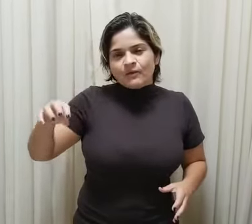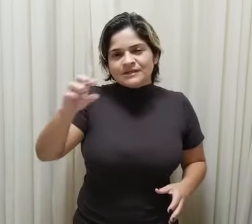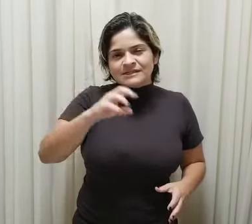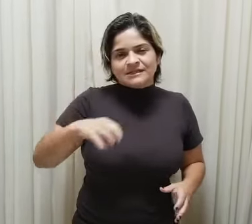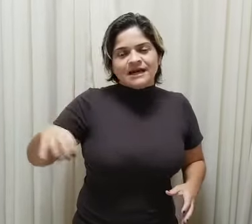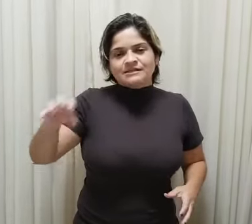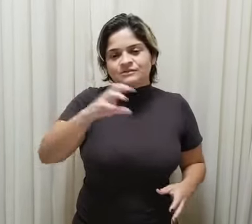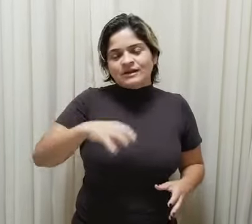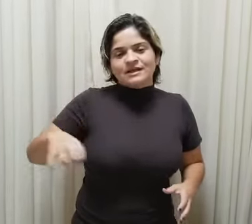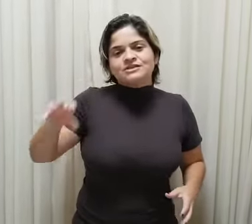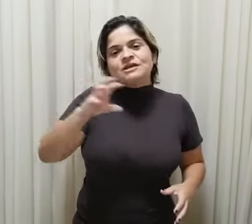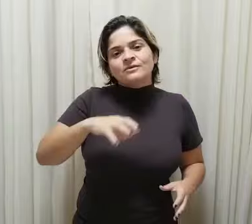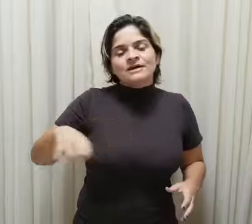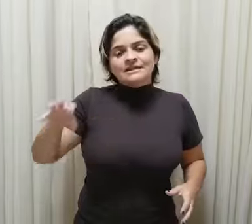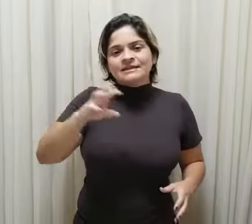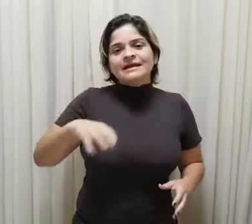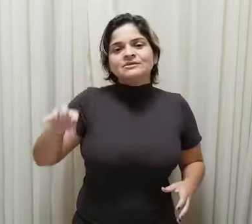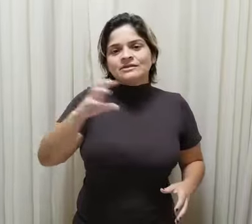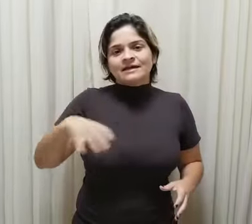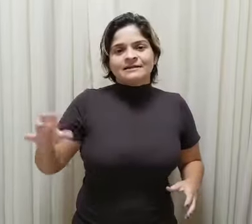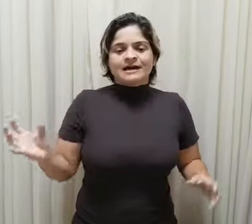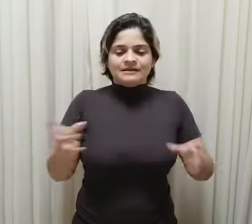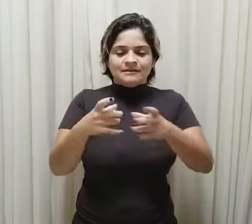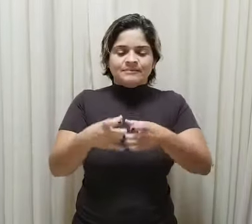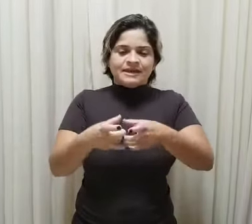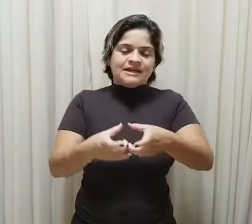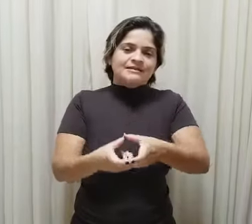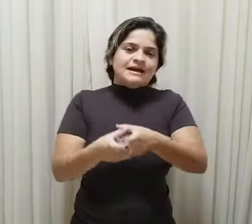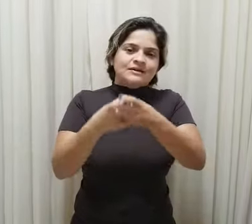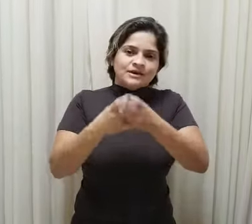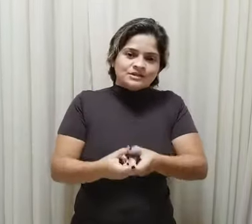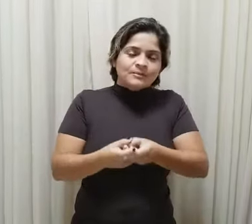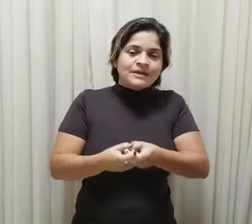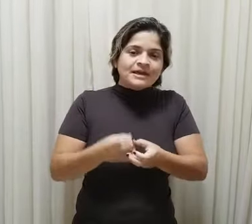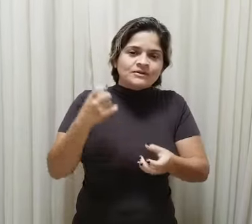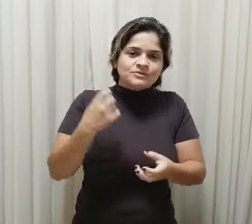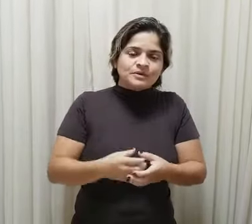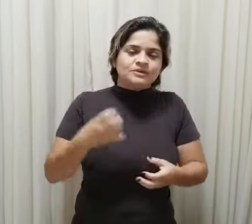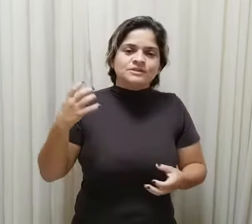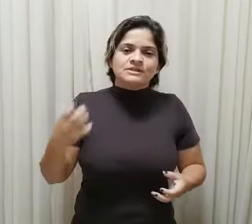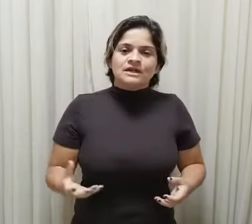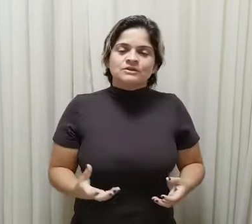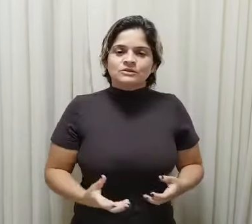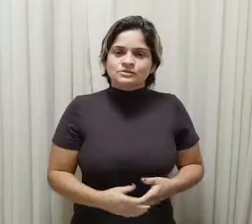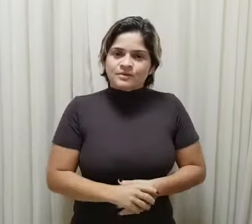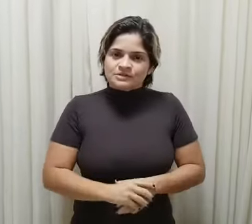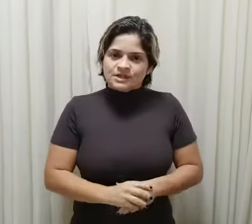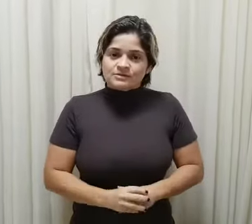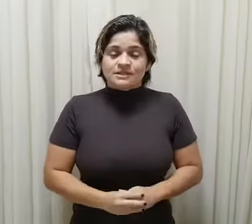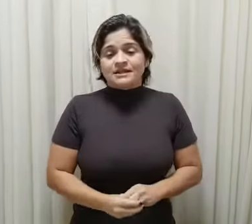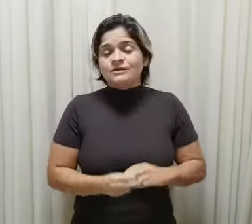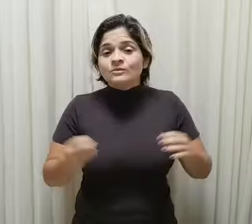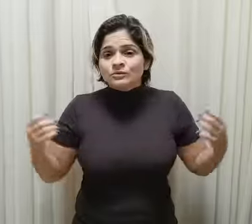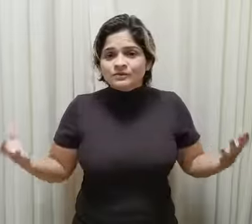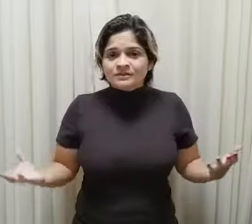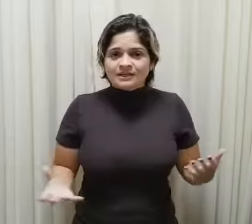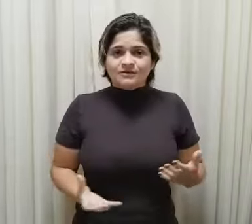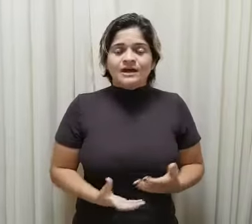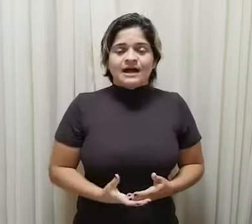algumas cidades, uma região dentro da Itália, da pequena Itália, uma região pequena onde produz todos os prosecos que tem no mundo inteiro. Assim